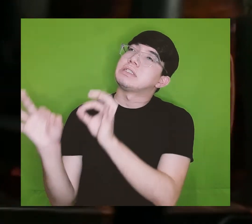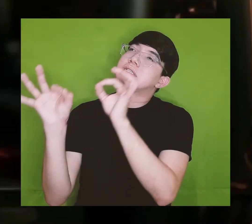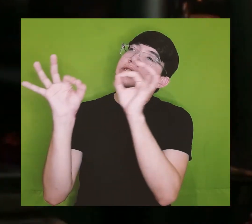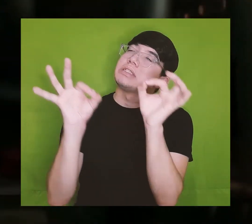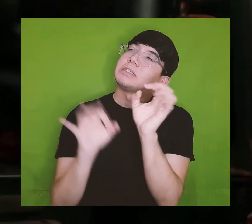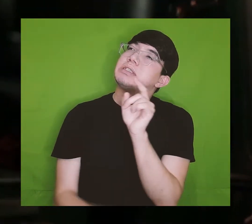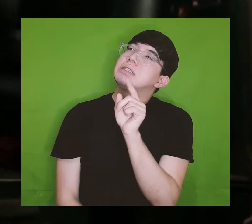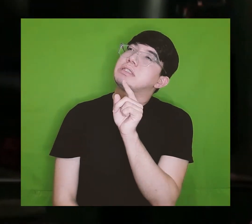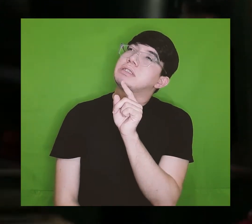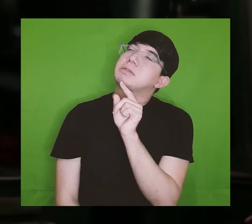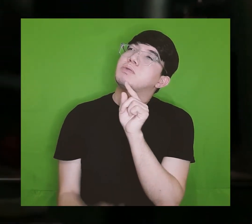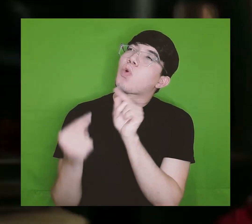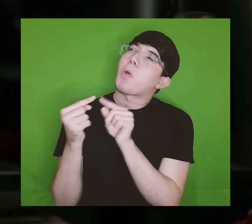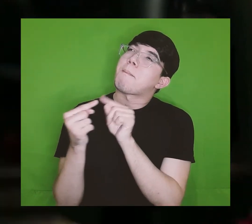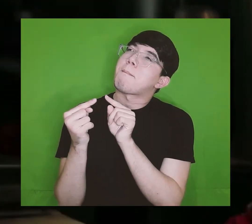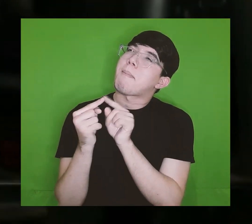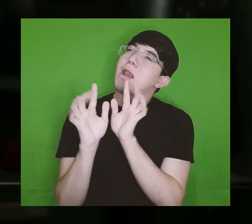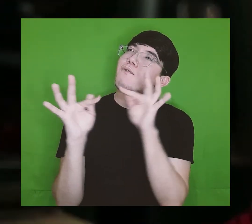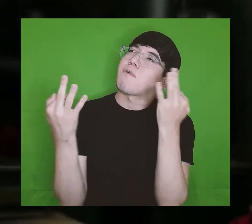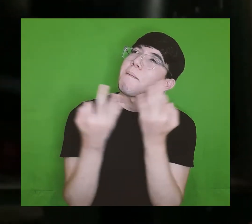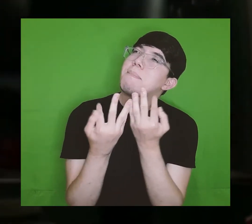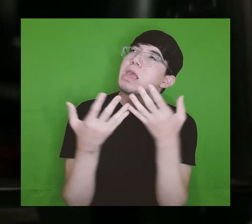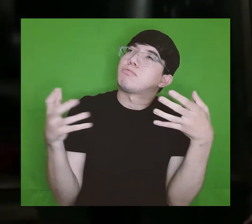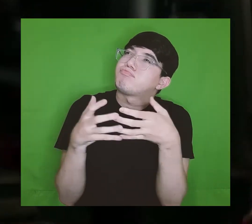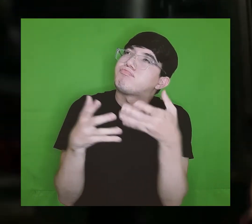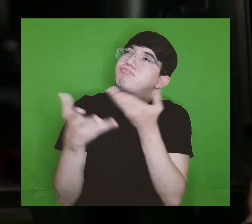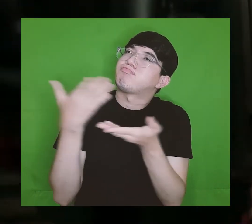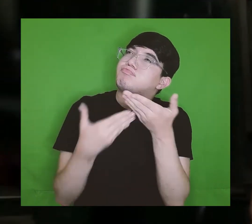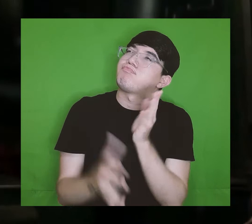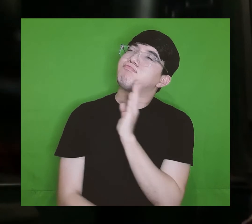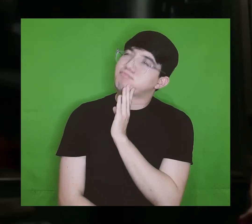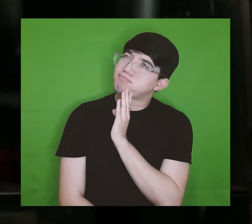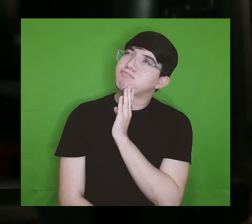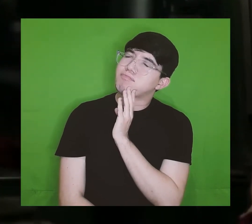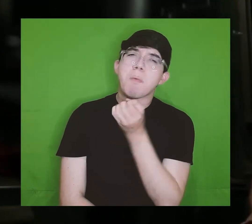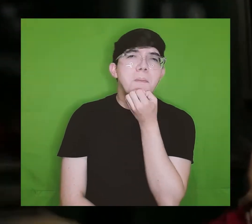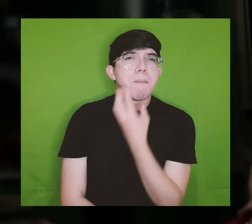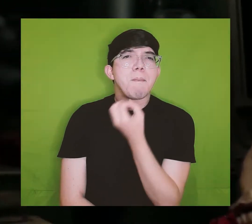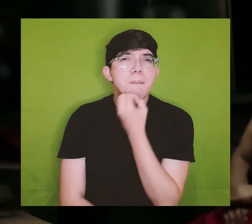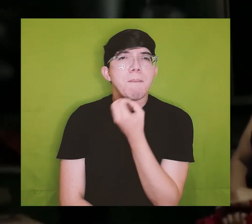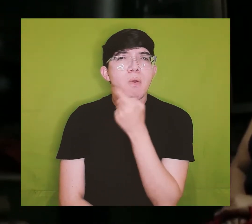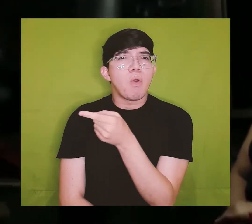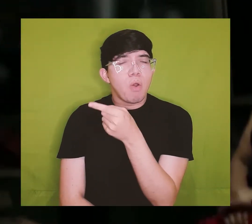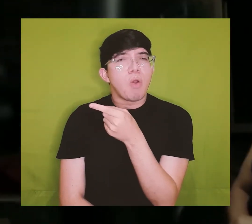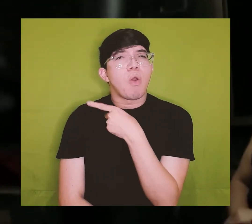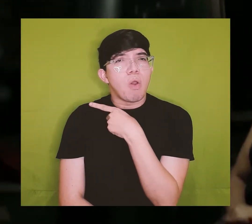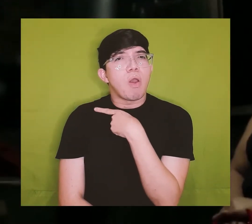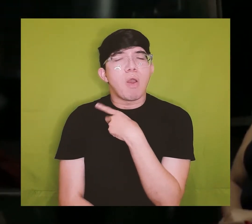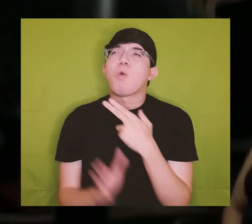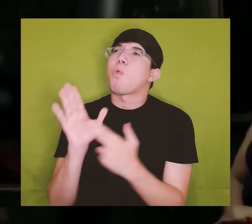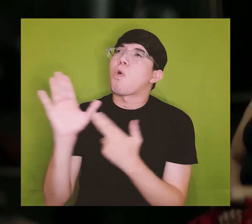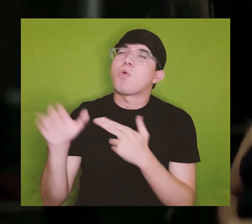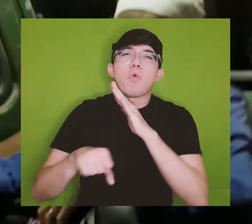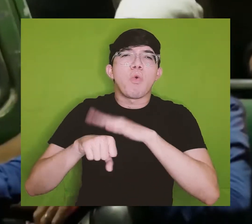E eu acho que é isso que o autor quis passar, né? Apesar de ele ter ali ser mostras de